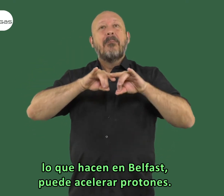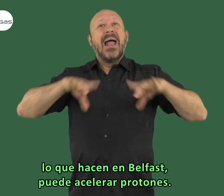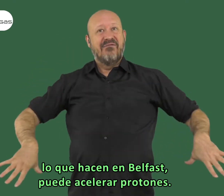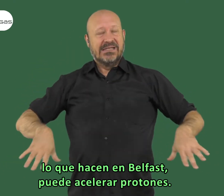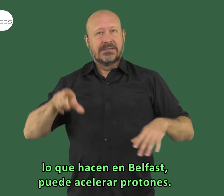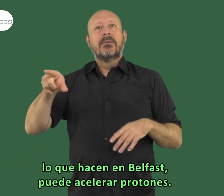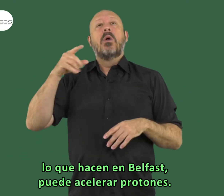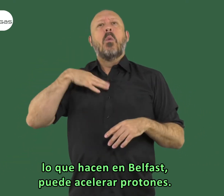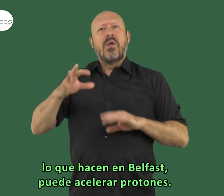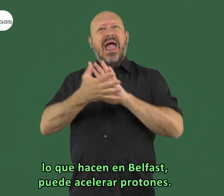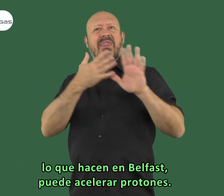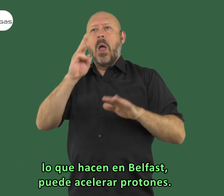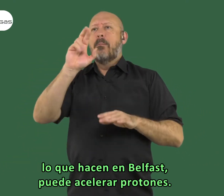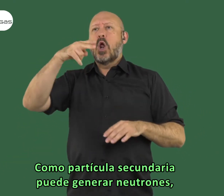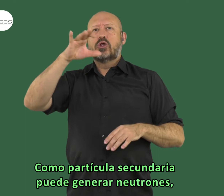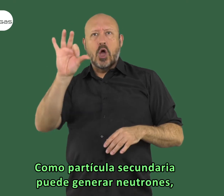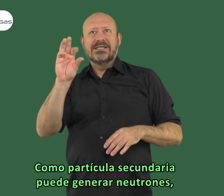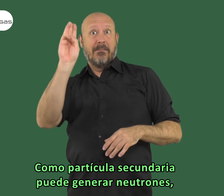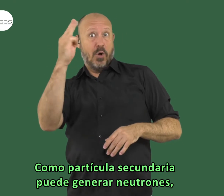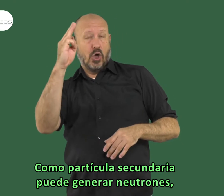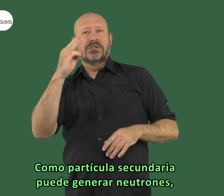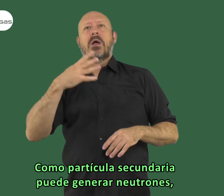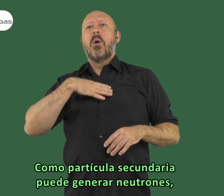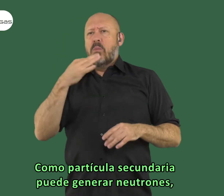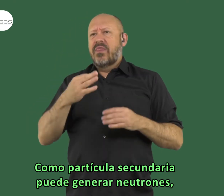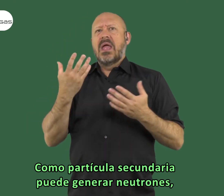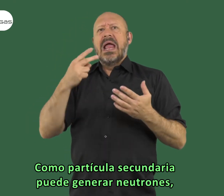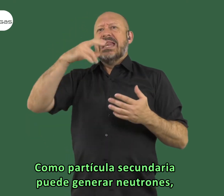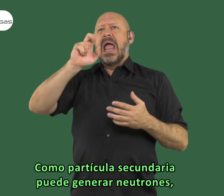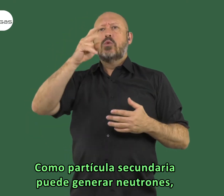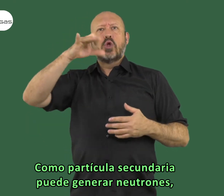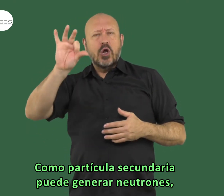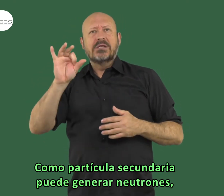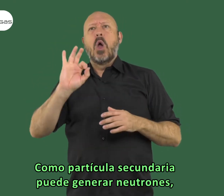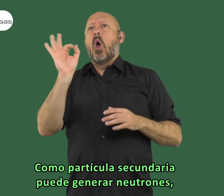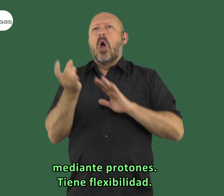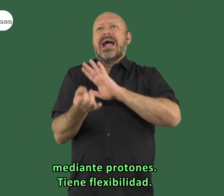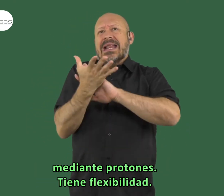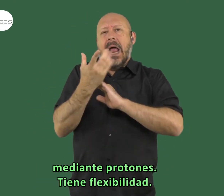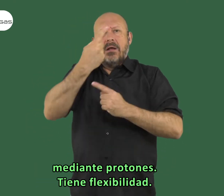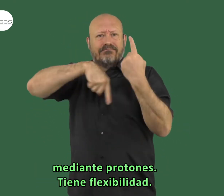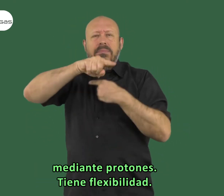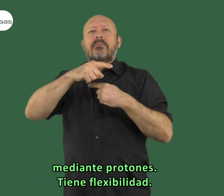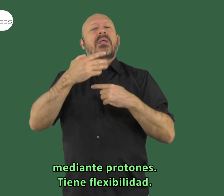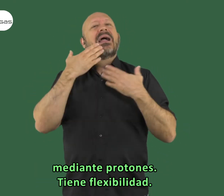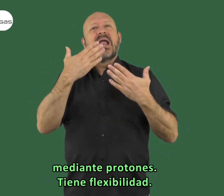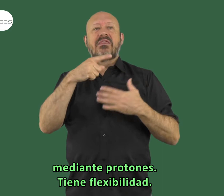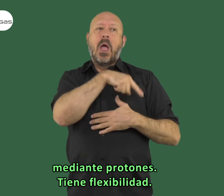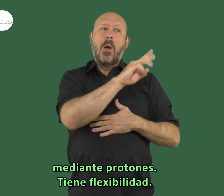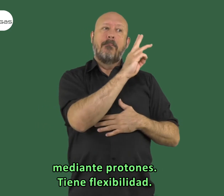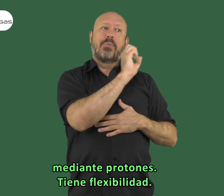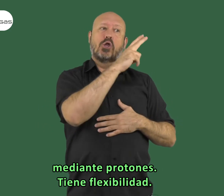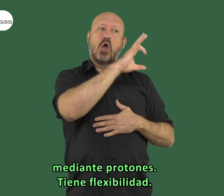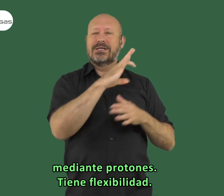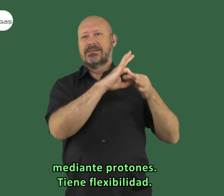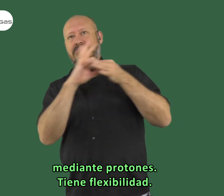en Belfast, puede acelerar protones, como partícula secundaria puede acelerar neutrones o generar neutrones mediante